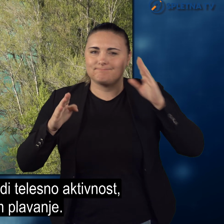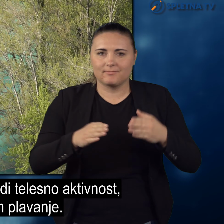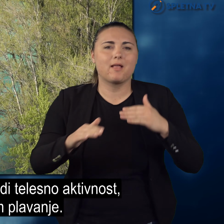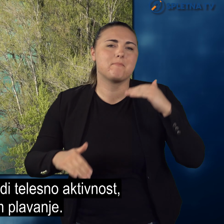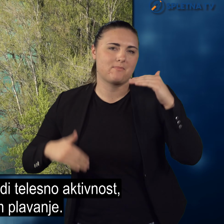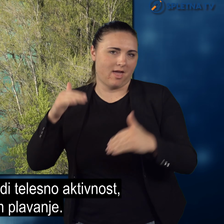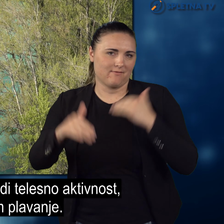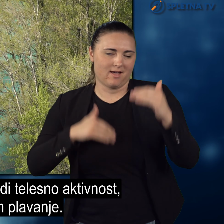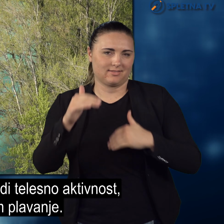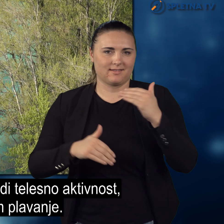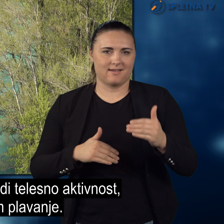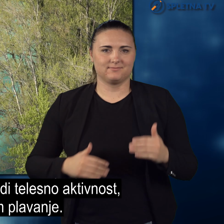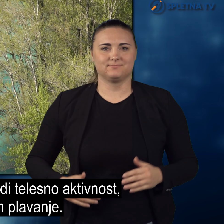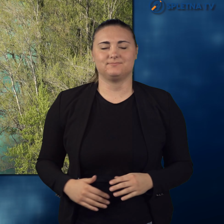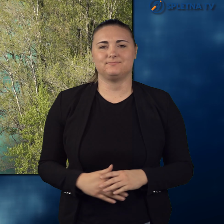plavanje.